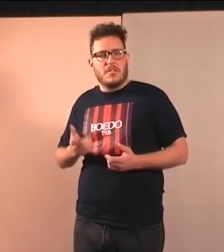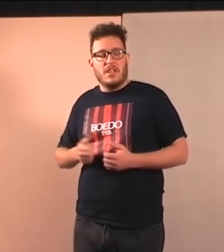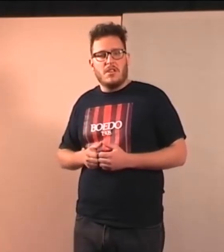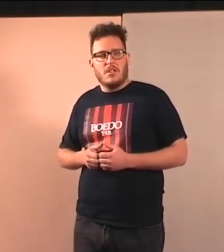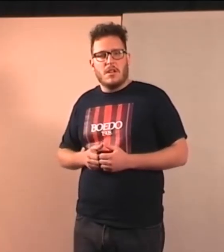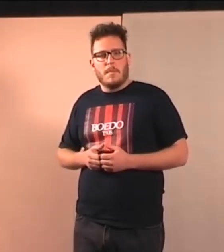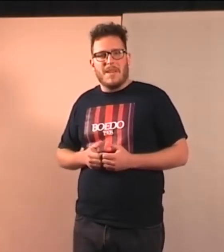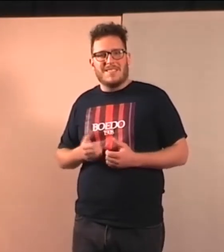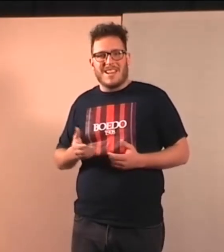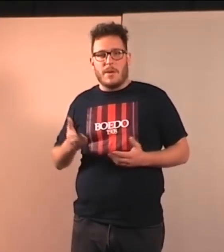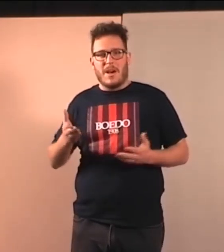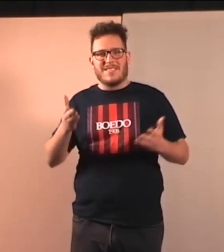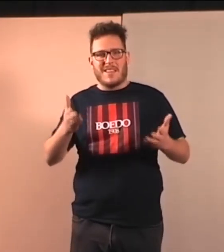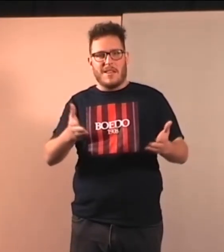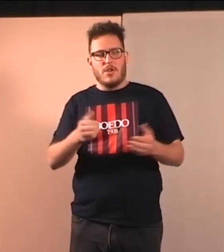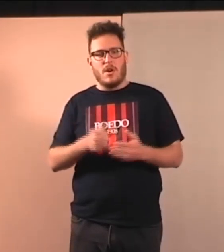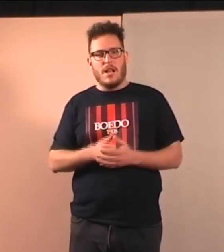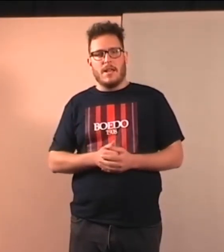Sin pensar que va a hacer daño a alguien